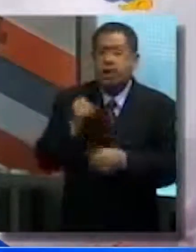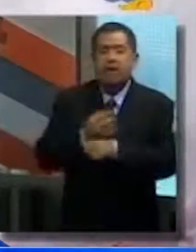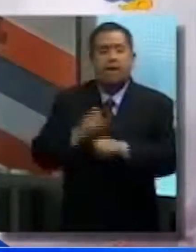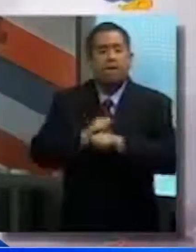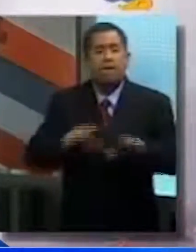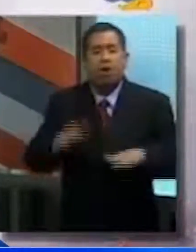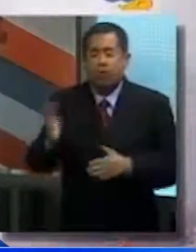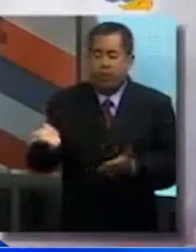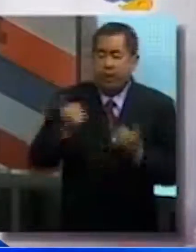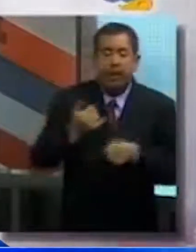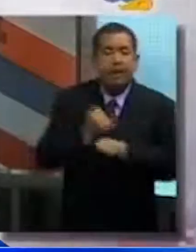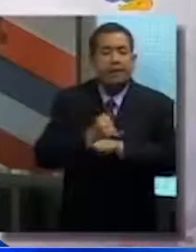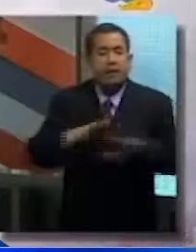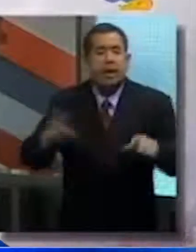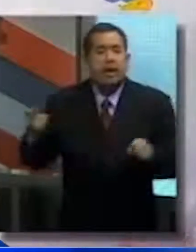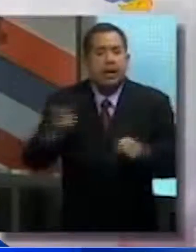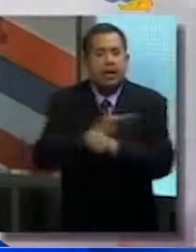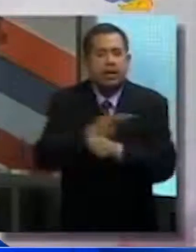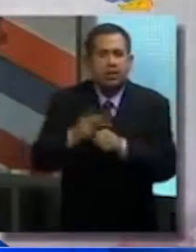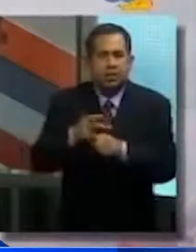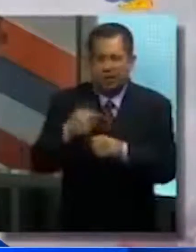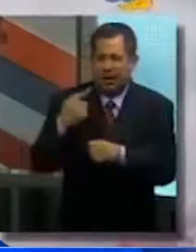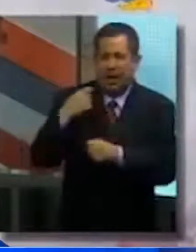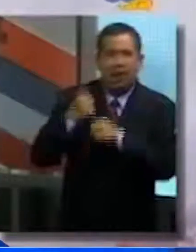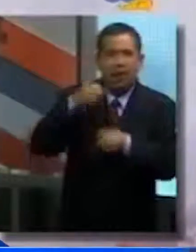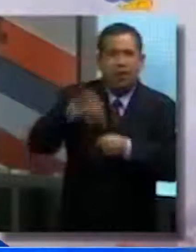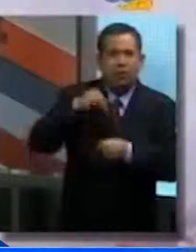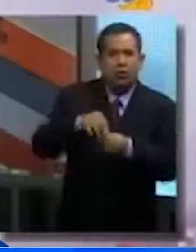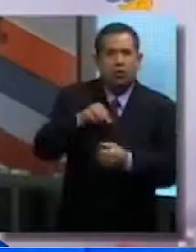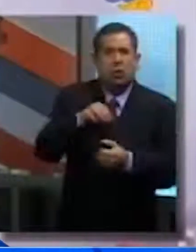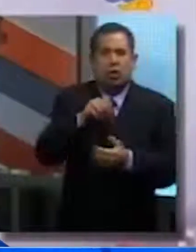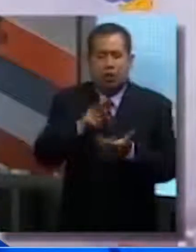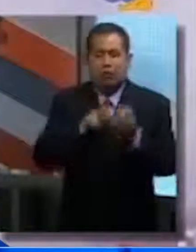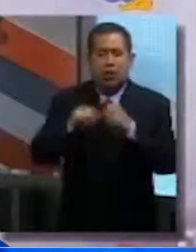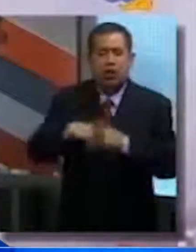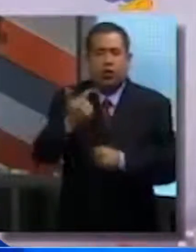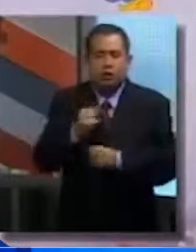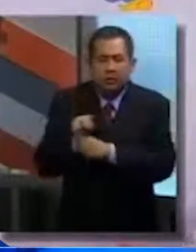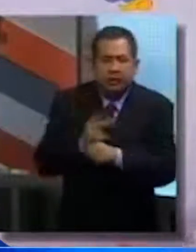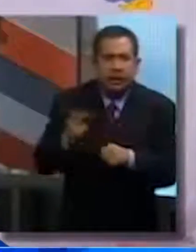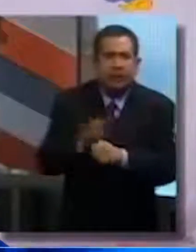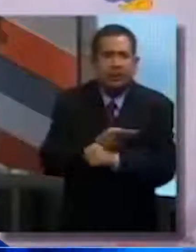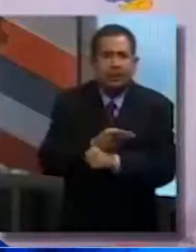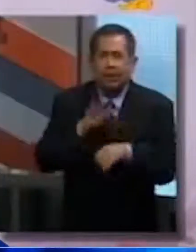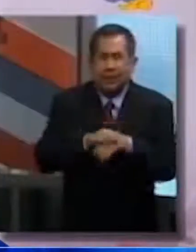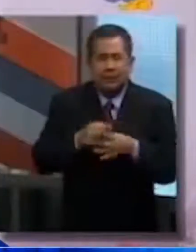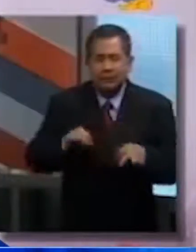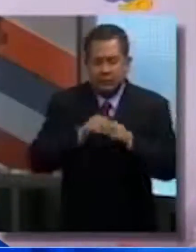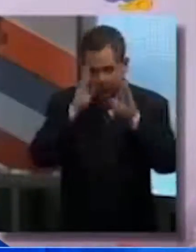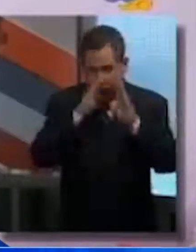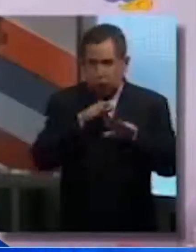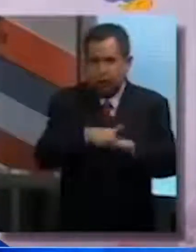sobre los avances de la investigación relativa al proceso electoral de 2012, particularmente el de Presidente